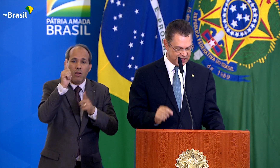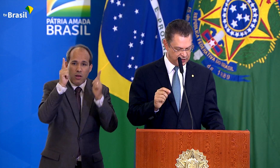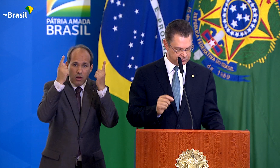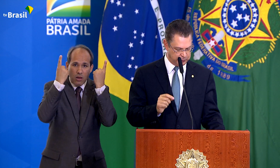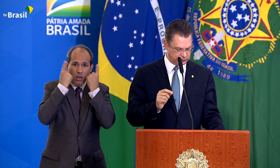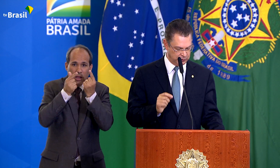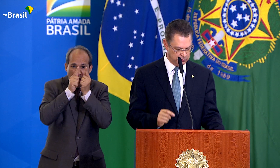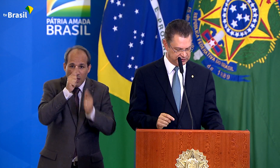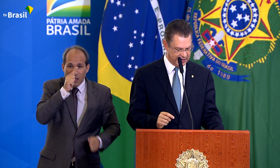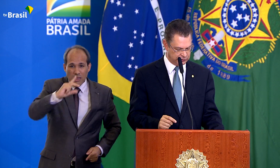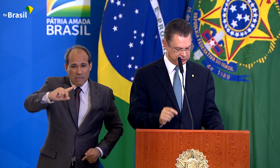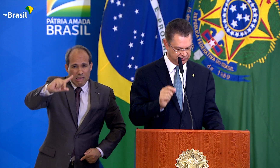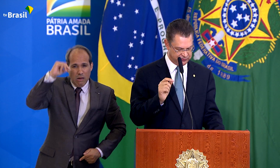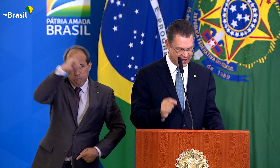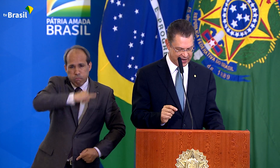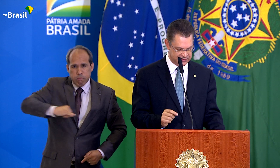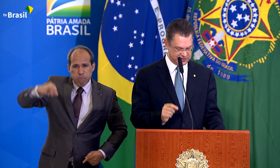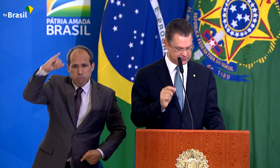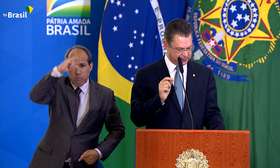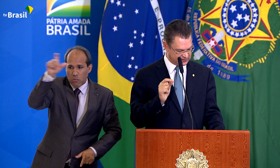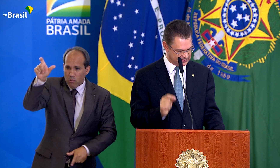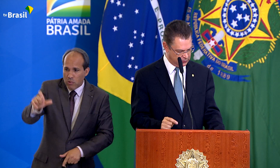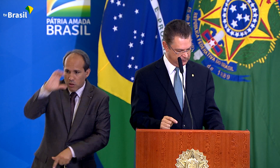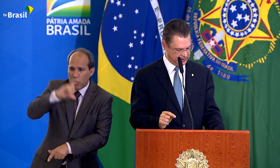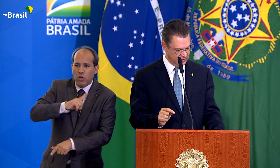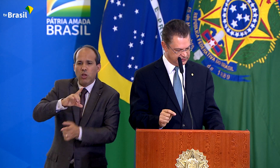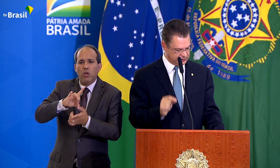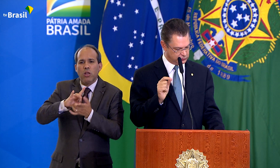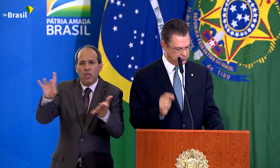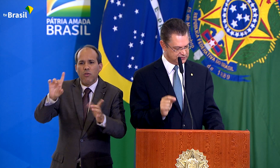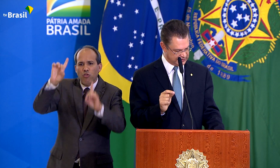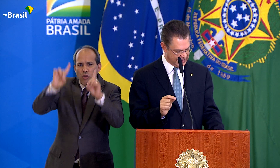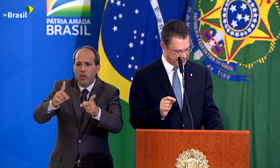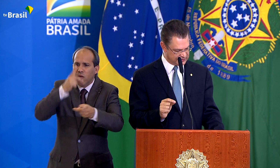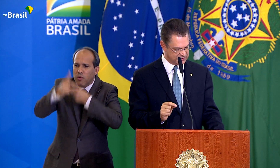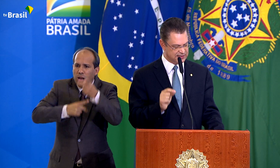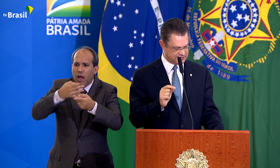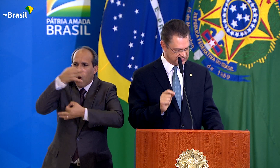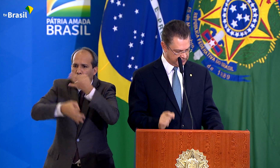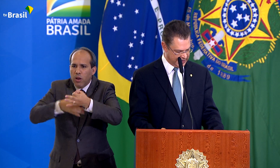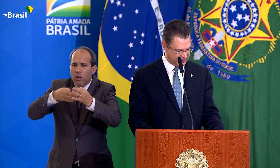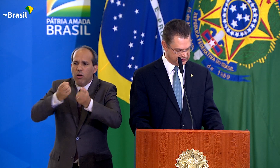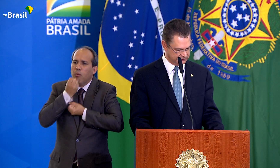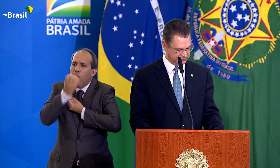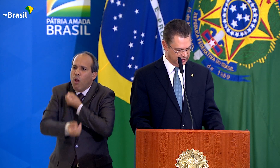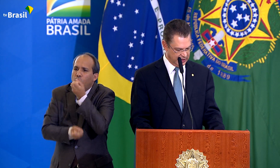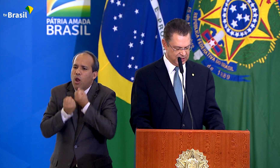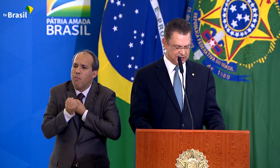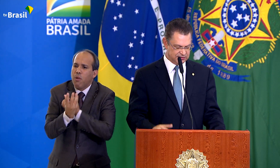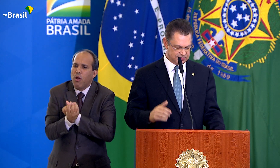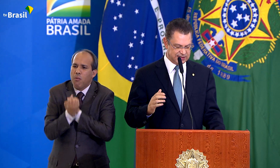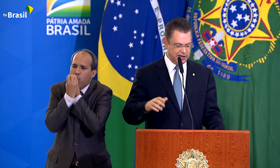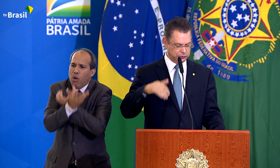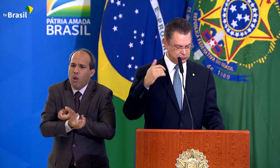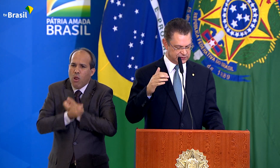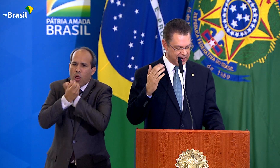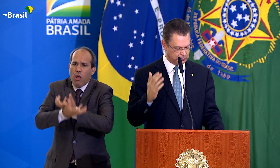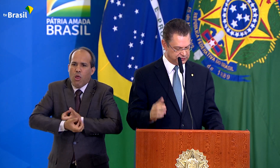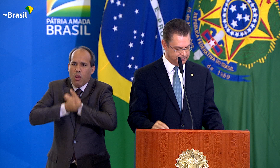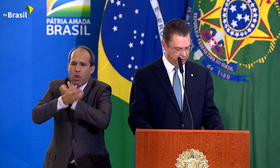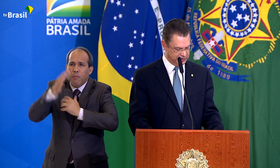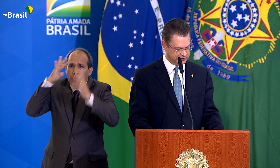os cidadãos possuem o direito de fala e de expressão de suas ideias nas assembleias há